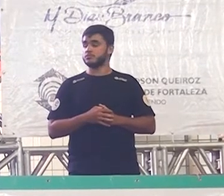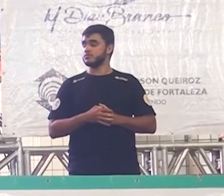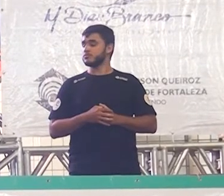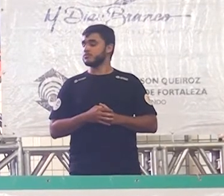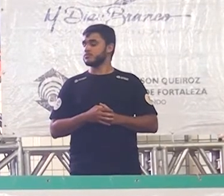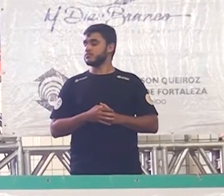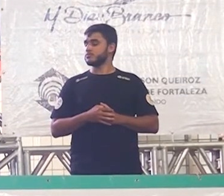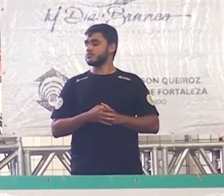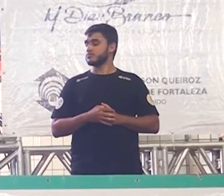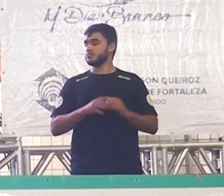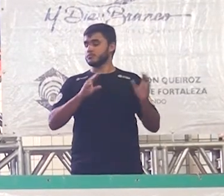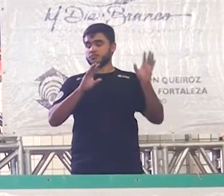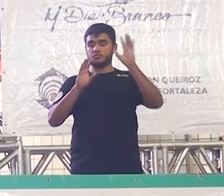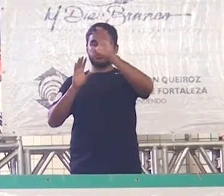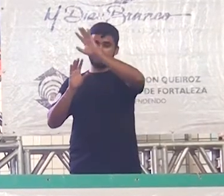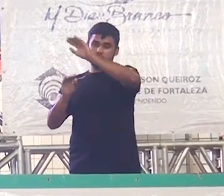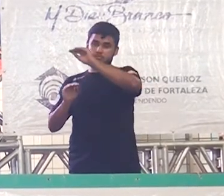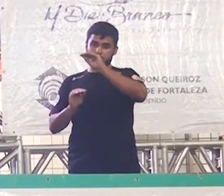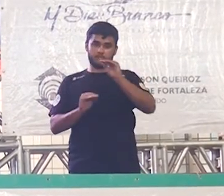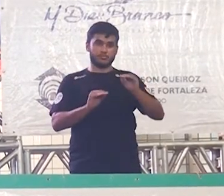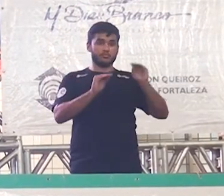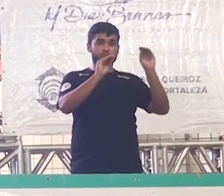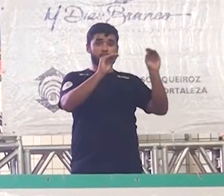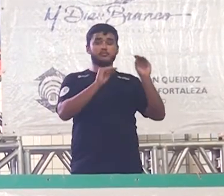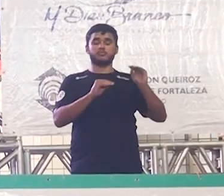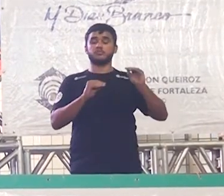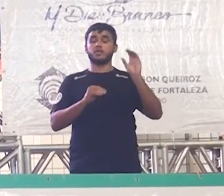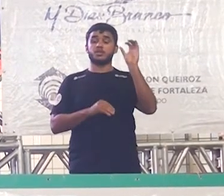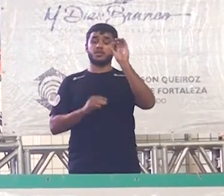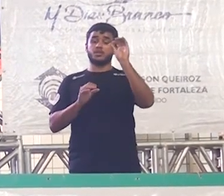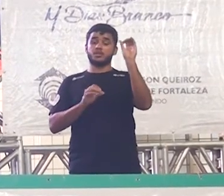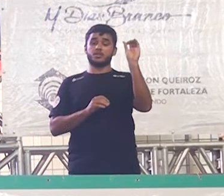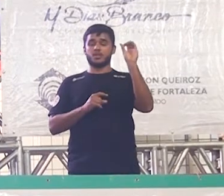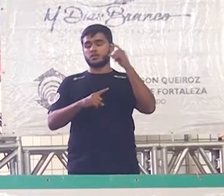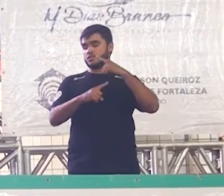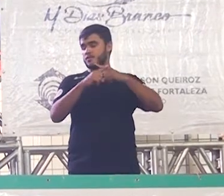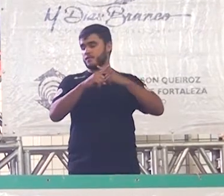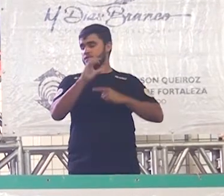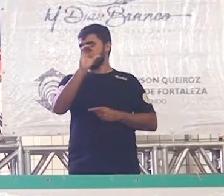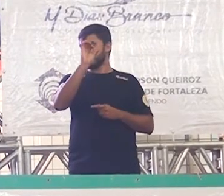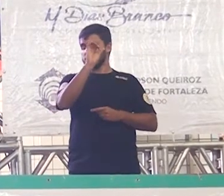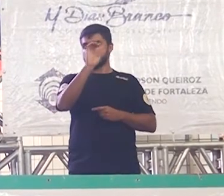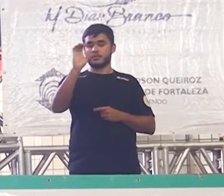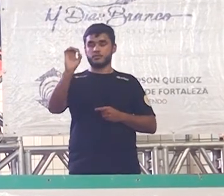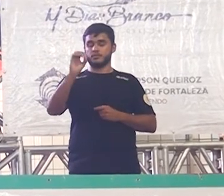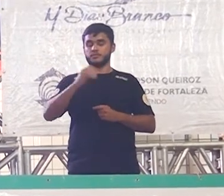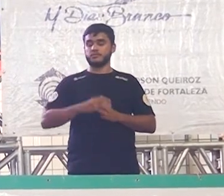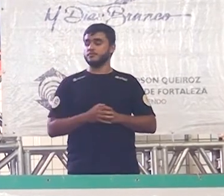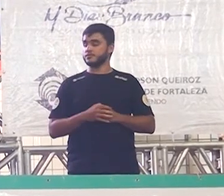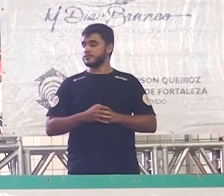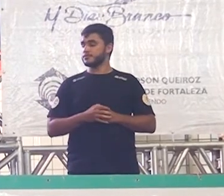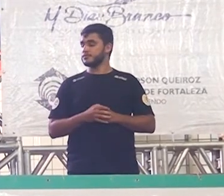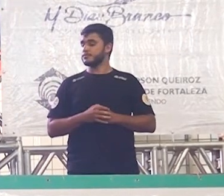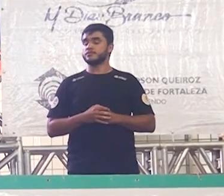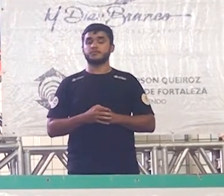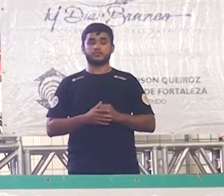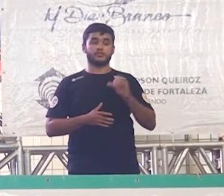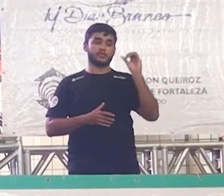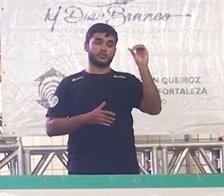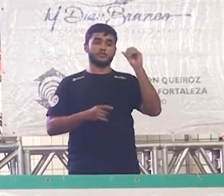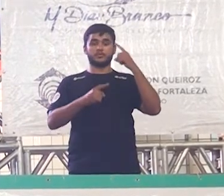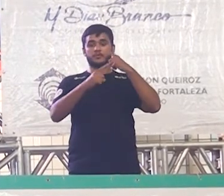Próxima parte do gráfico, nós temos 6 veículos a 60 por hora. 6 vezes